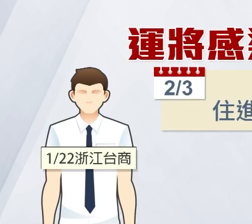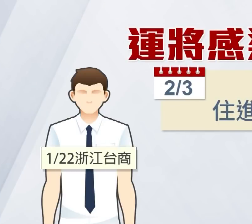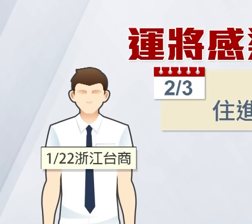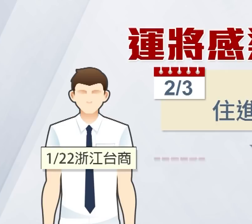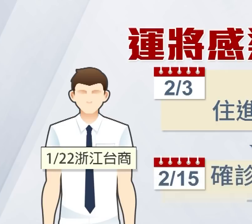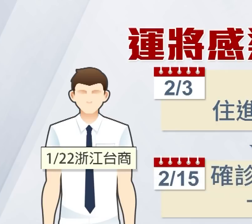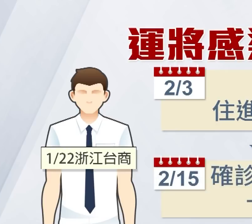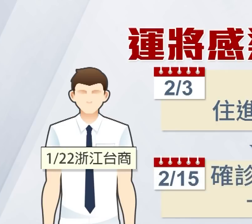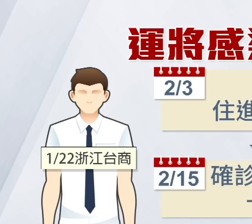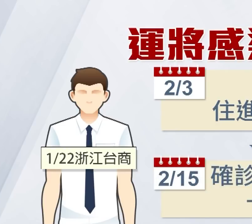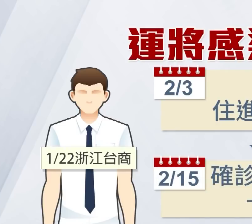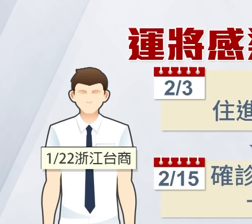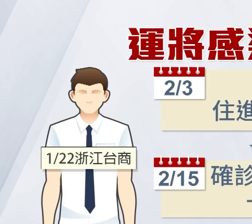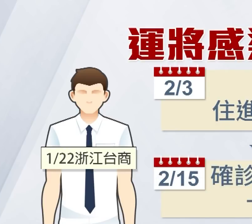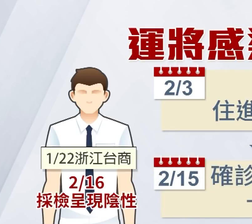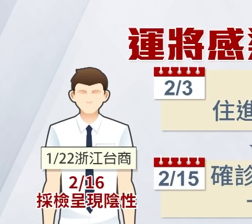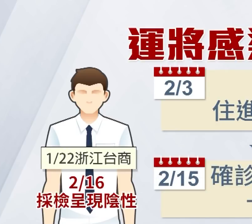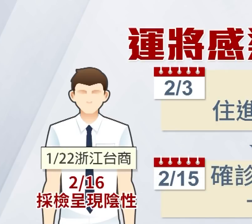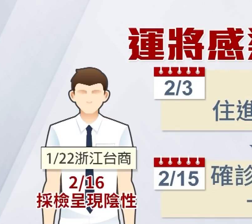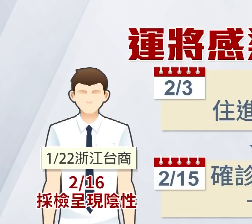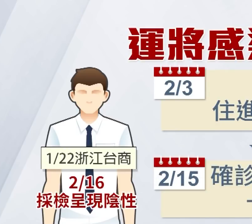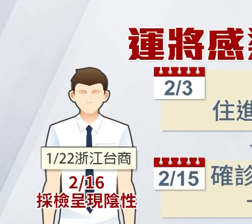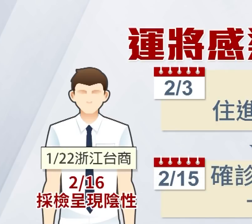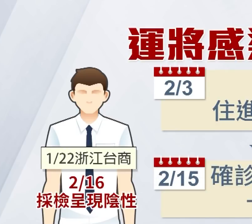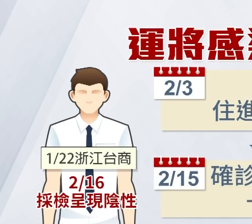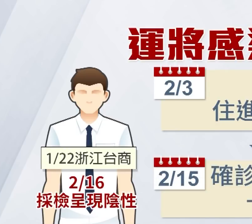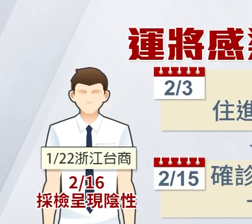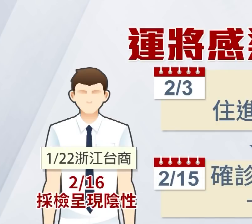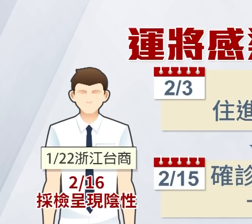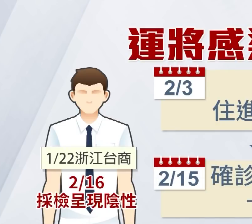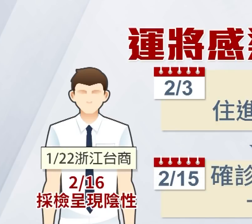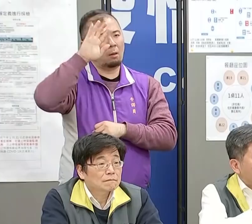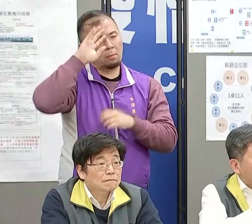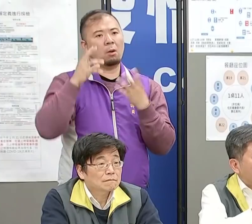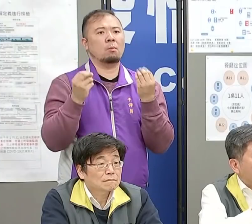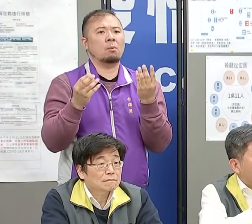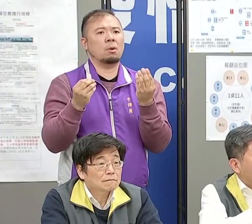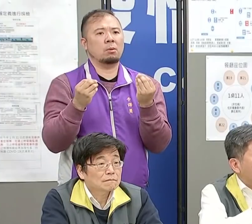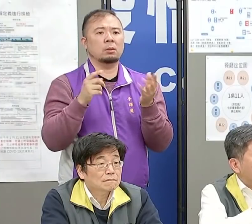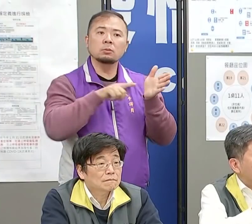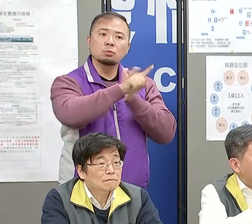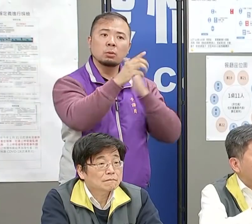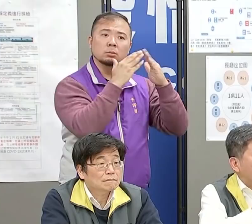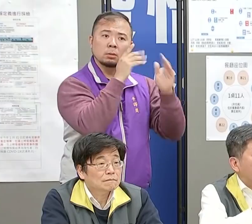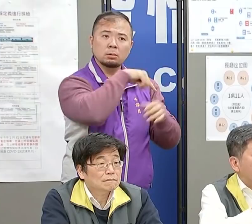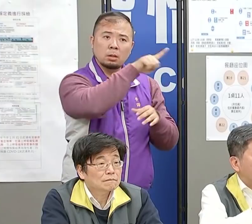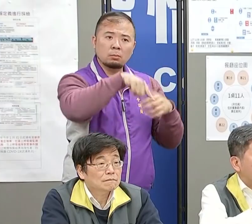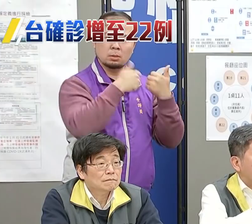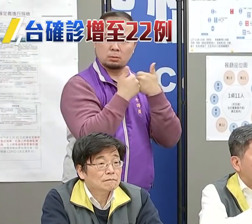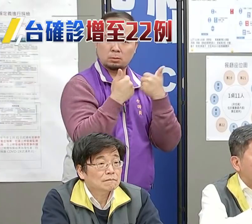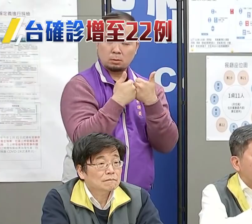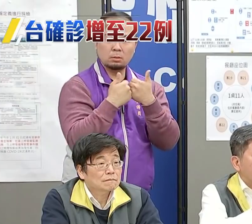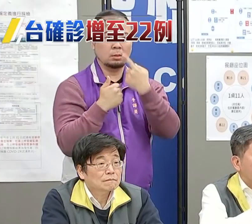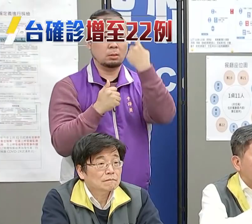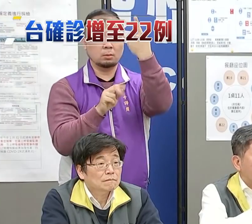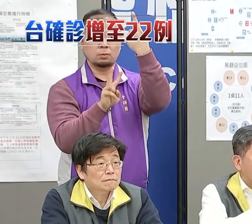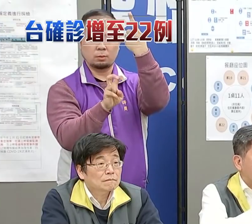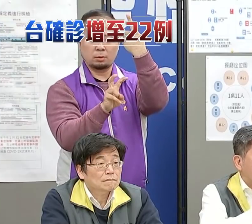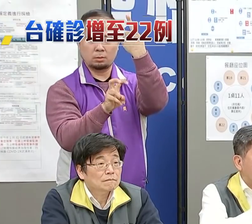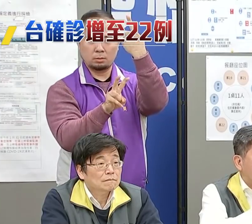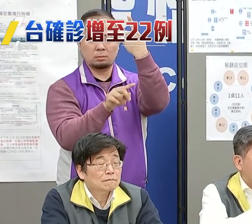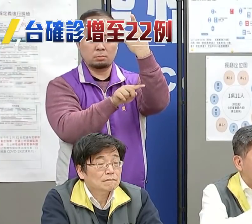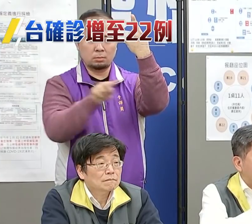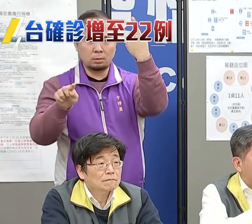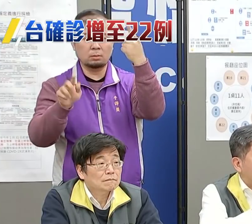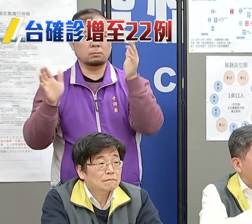嗽症状，虽然曾有就医记录，但初步检查却都是阴性。 在专家来看，是从1月22号到今